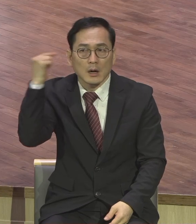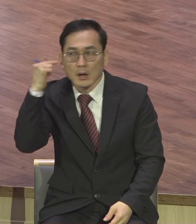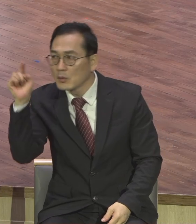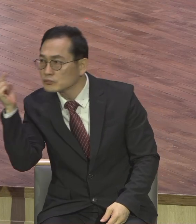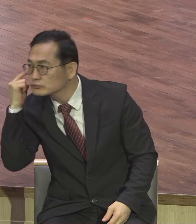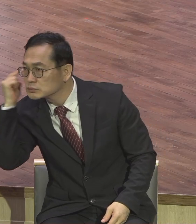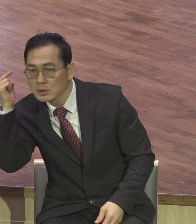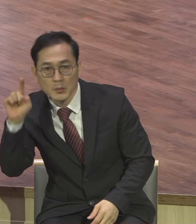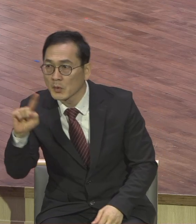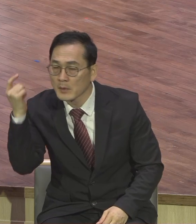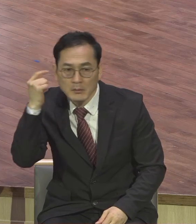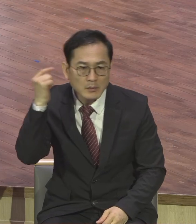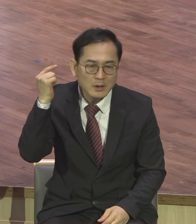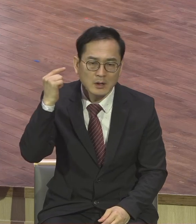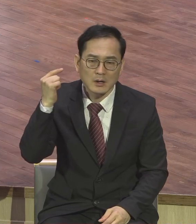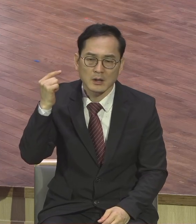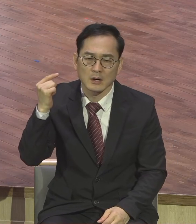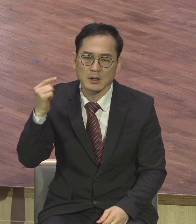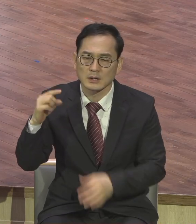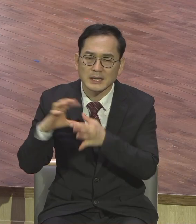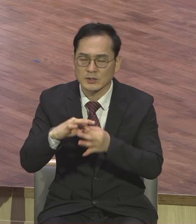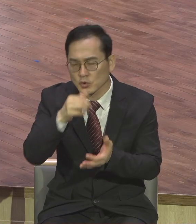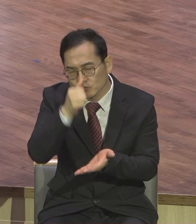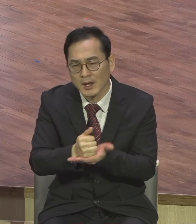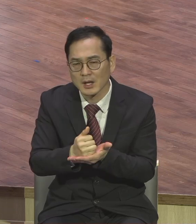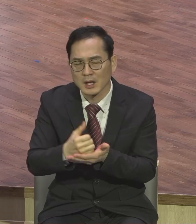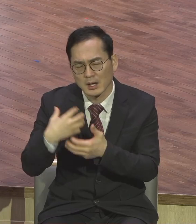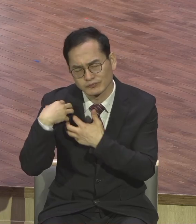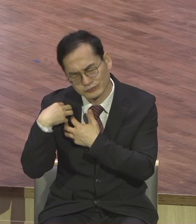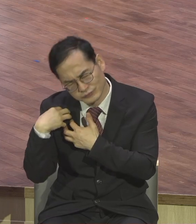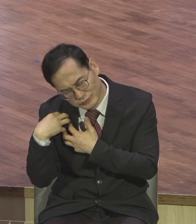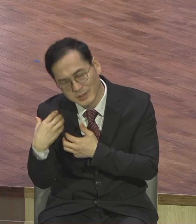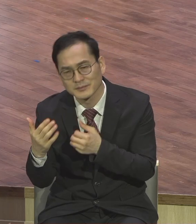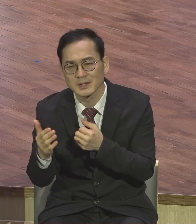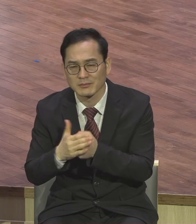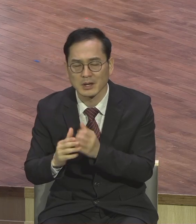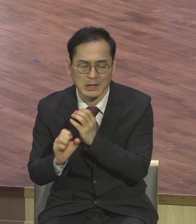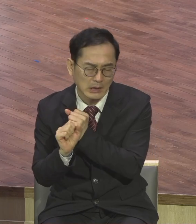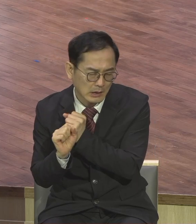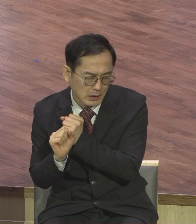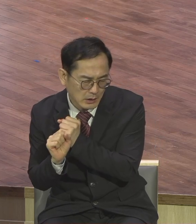이 엄청난 이 죄에서 잡혀가지고